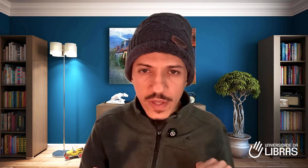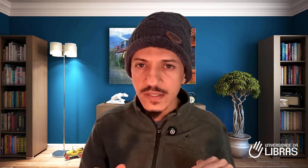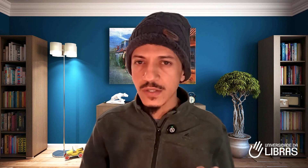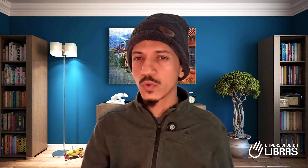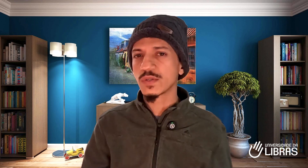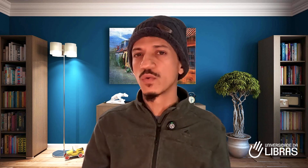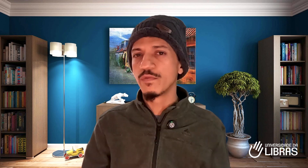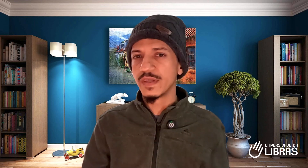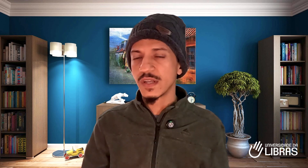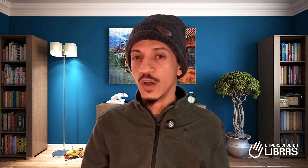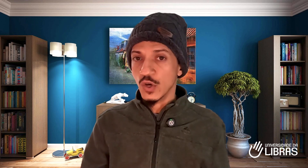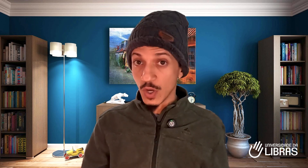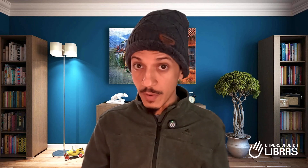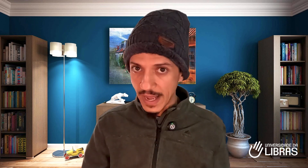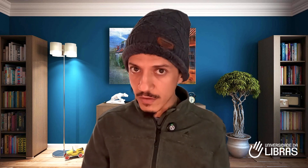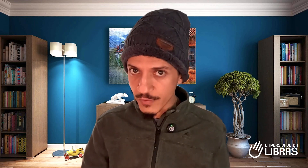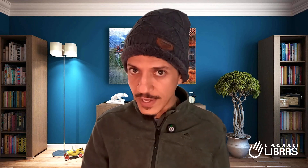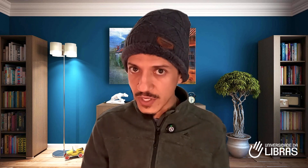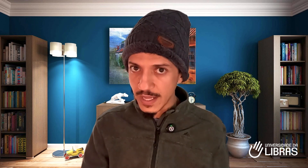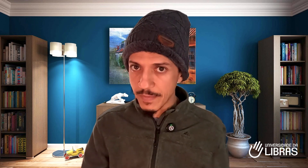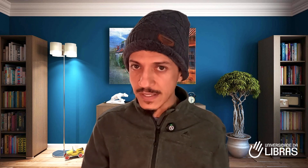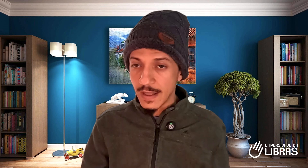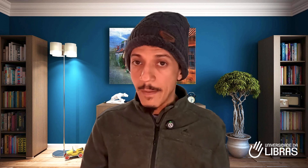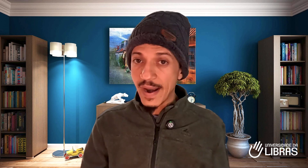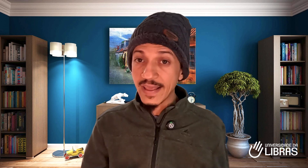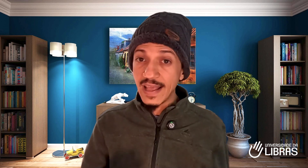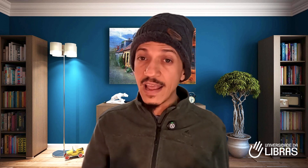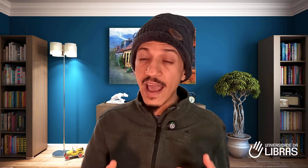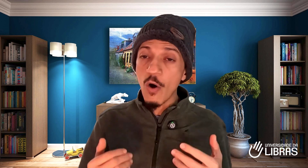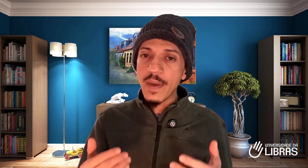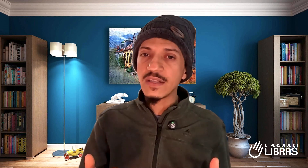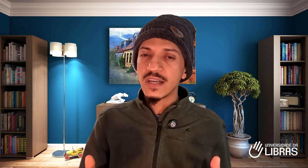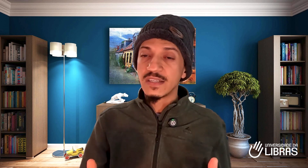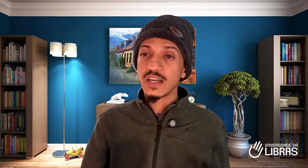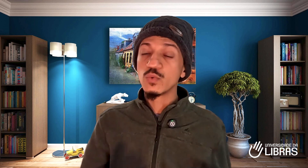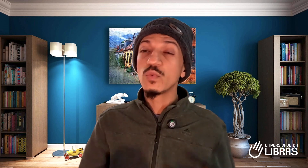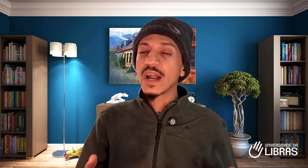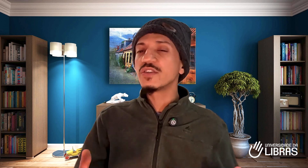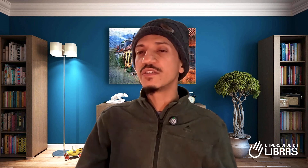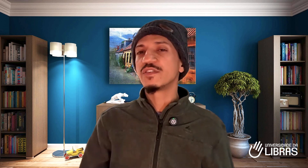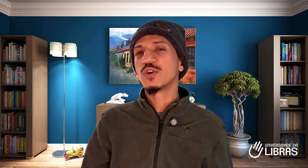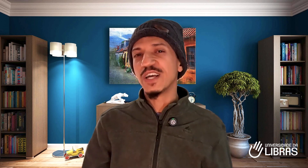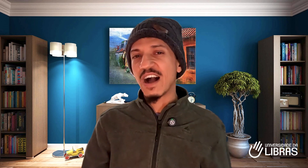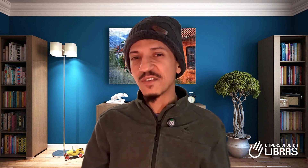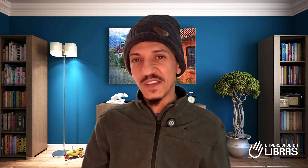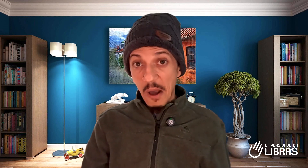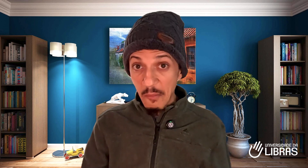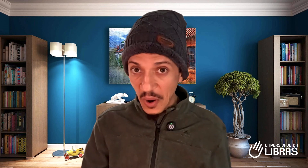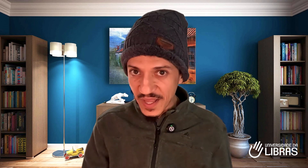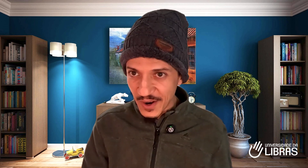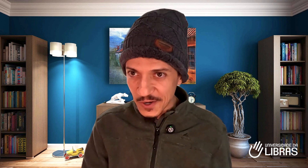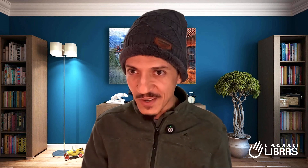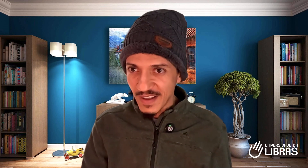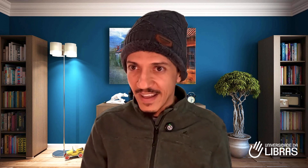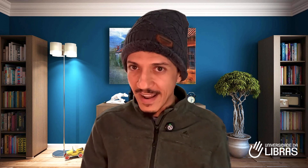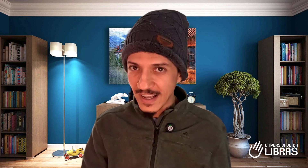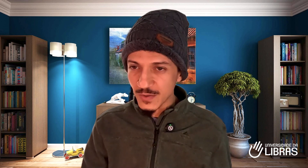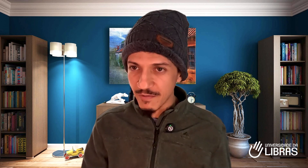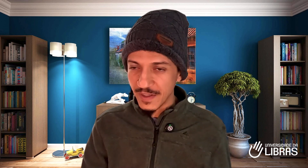suas dúvidas sobre o método Fluente em Libras para que ele realmente seja um grande divisor de águas poderoso na sua vida.